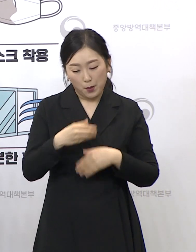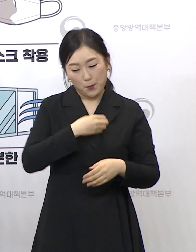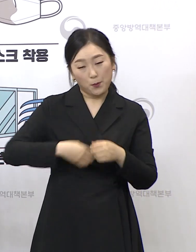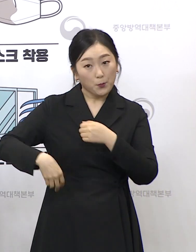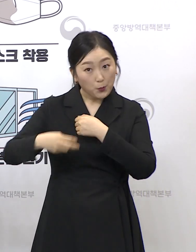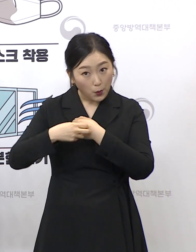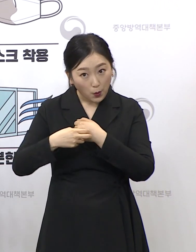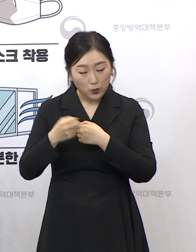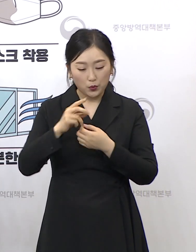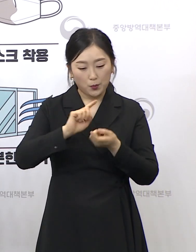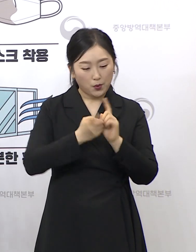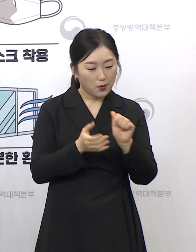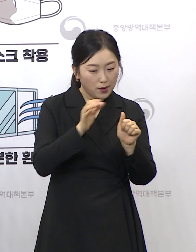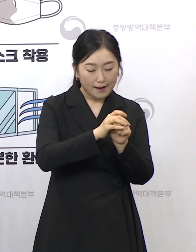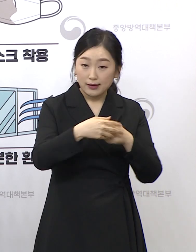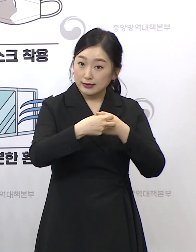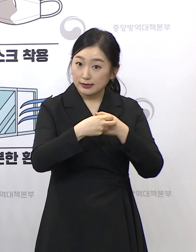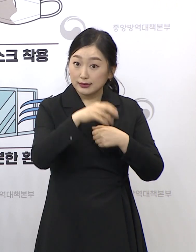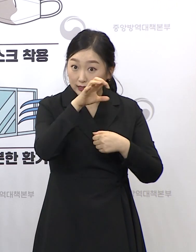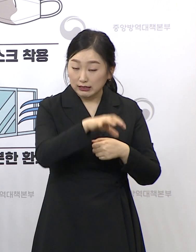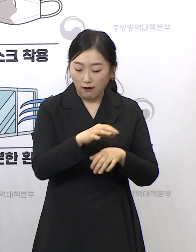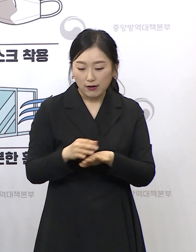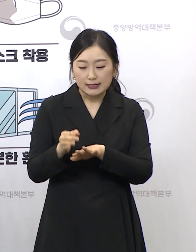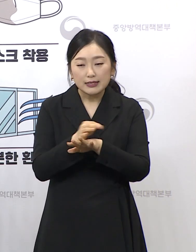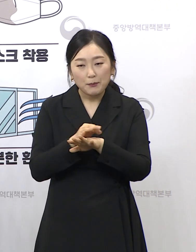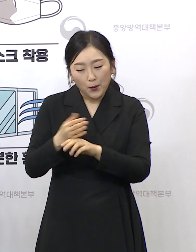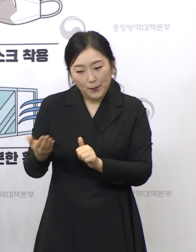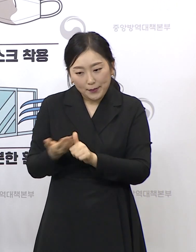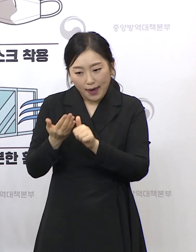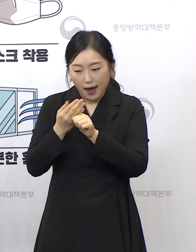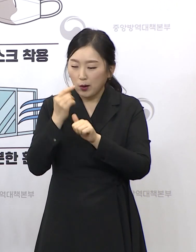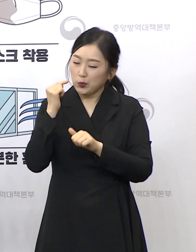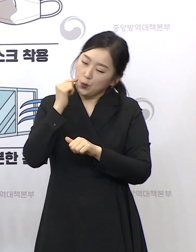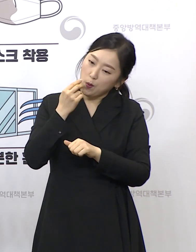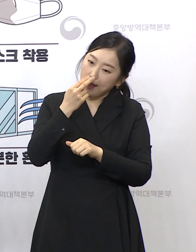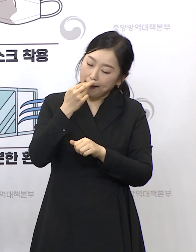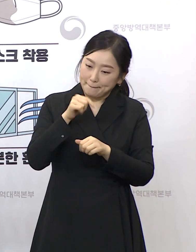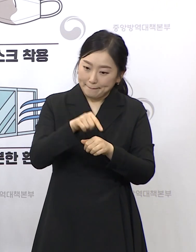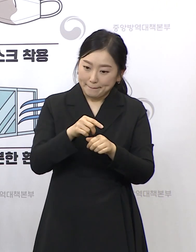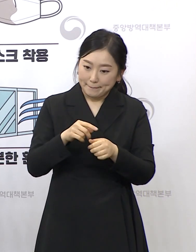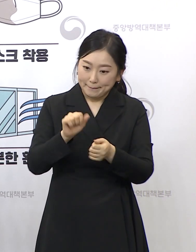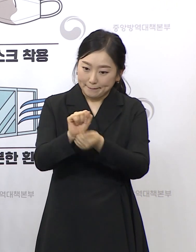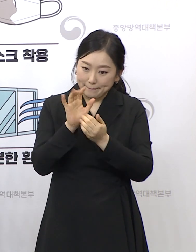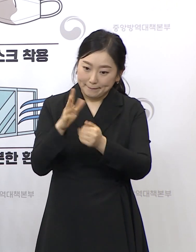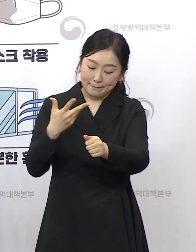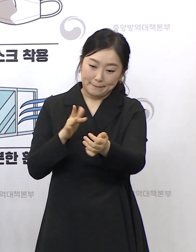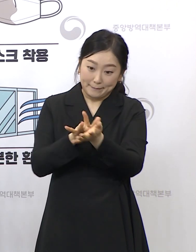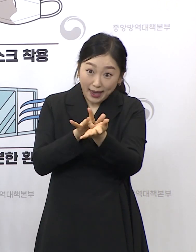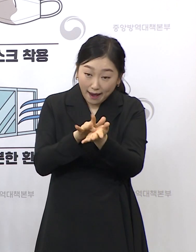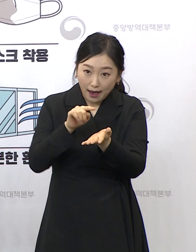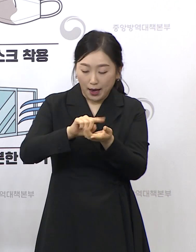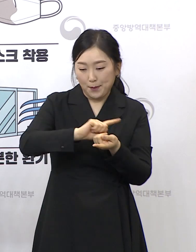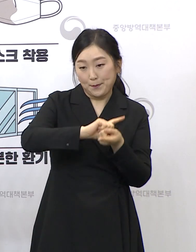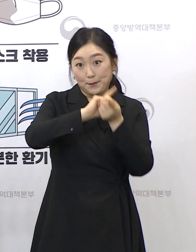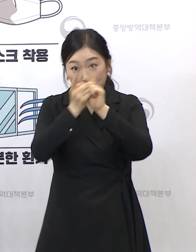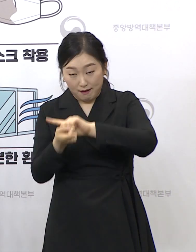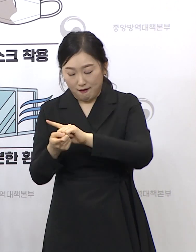보건소나 위탁의료기관에서 세포배양 인플루엔자 백신으로 접종할 수 있습니다.